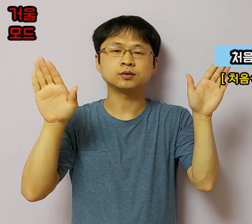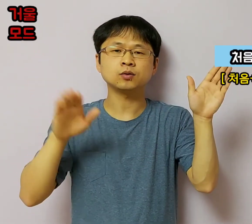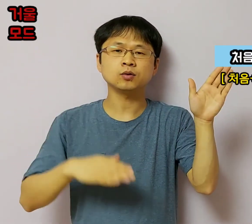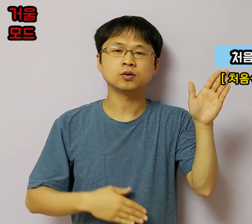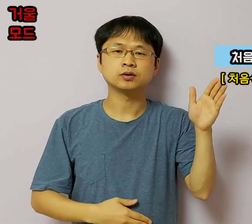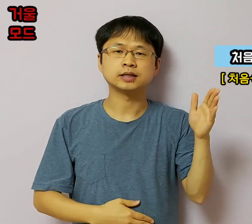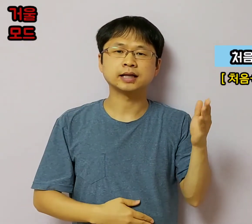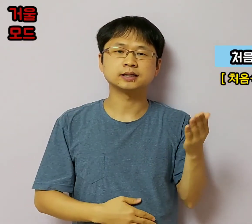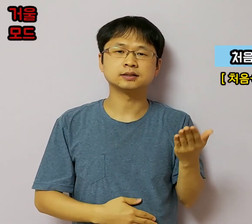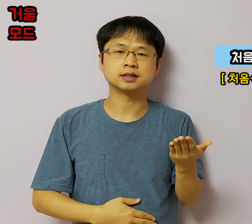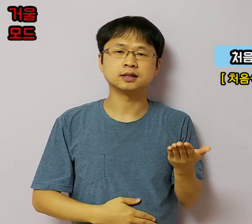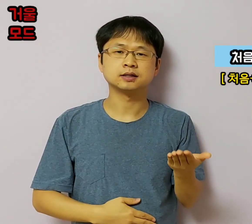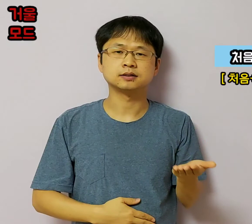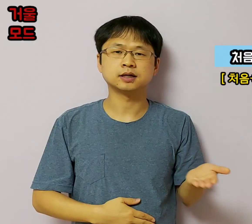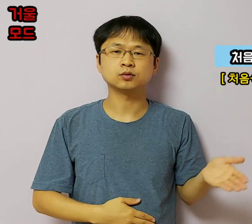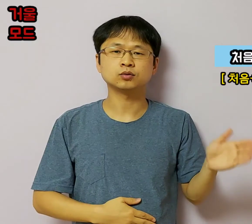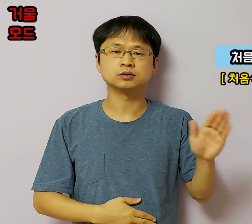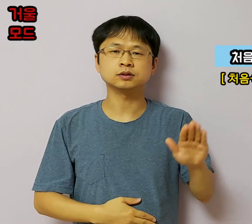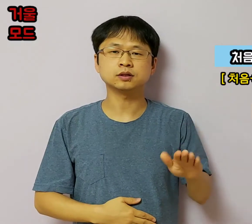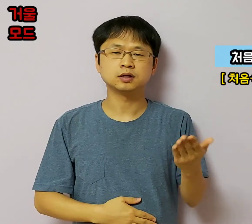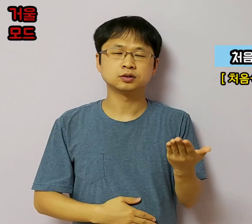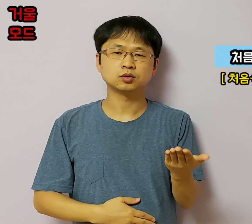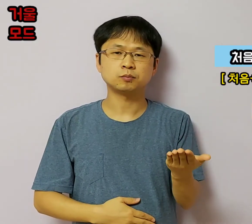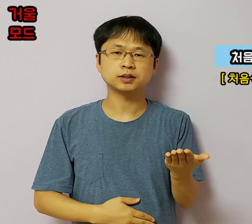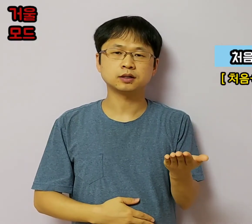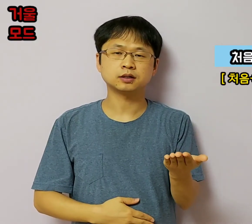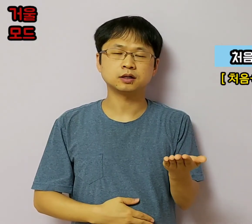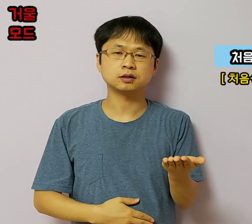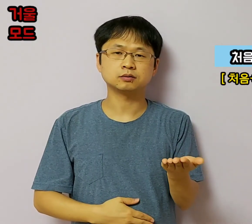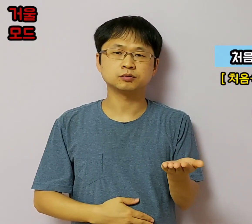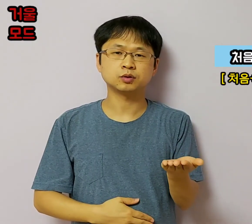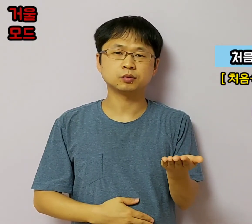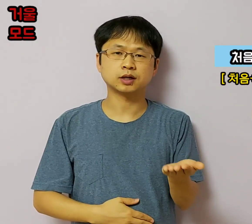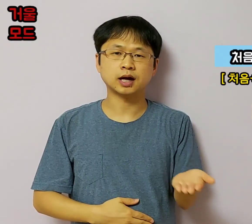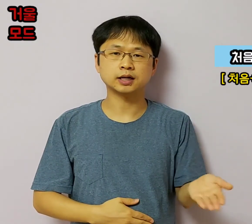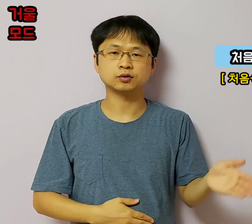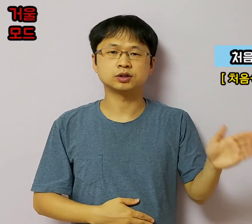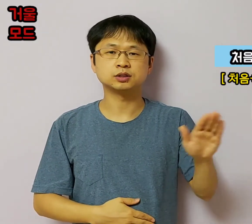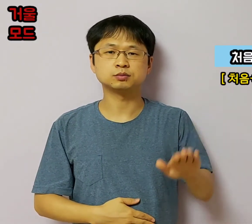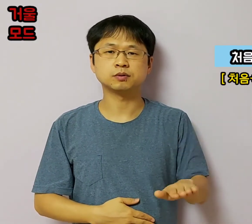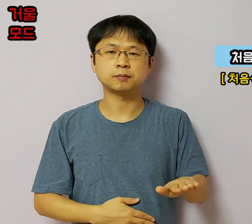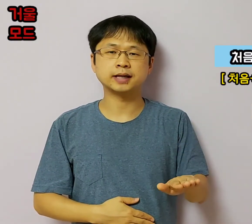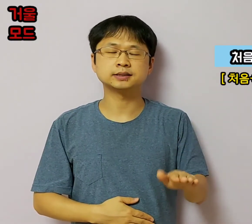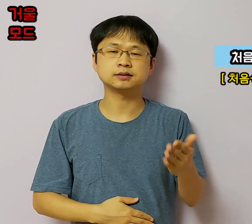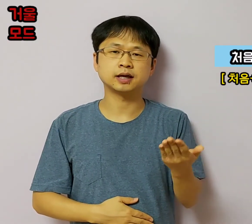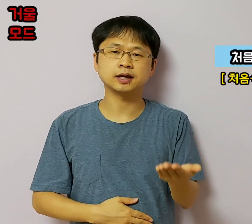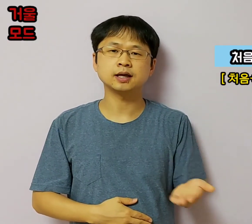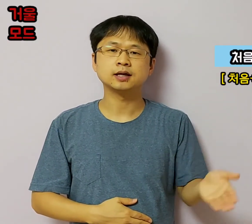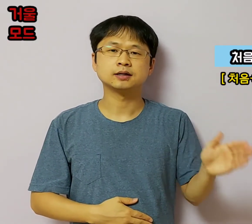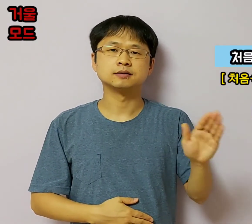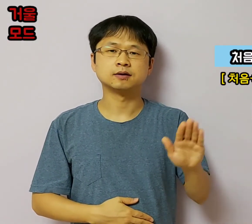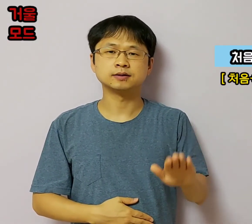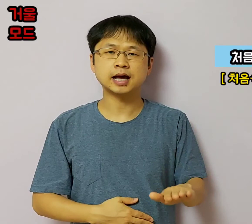그래도 낯익은 길. 그래도는 손바닥을 위로 보다가 아래로 뒤집으면 반전에